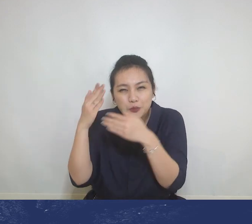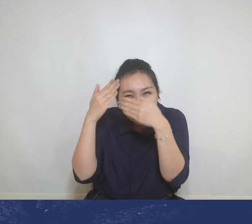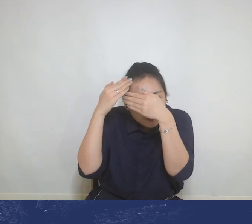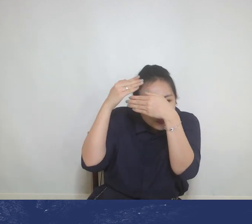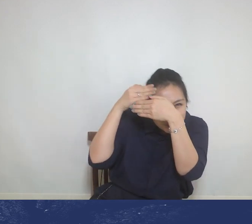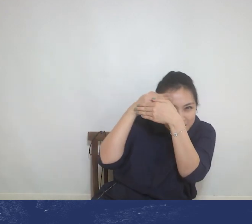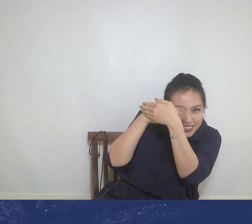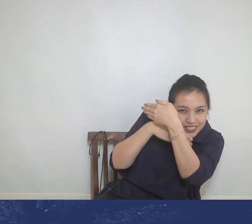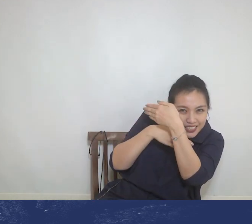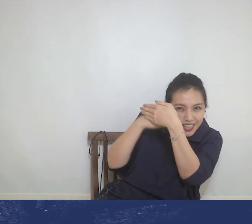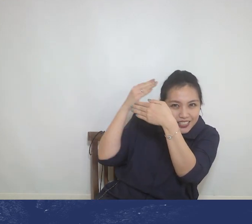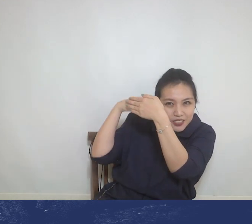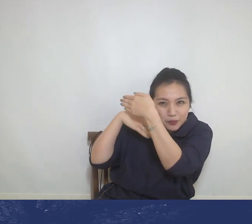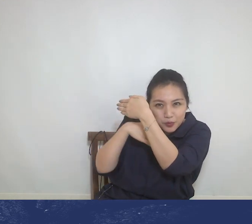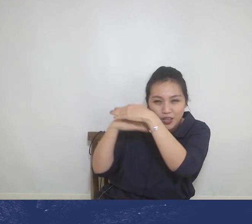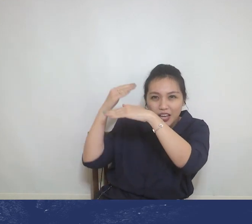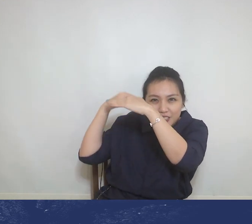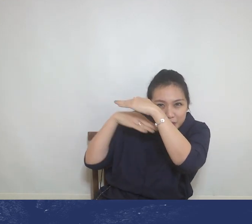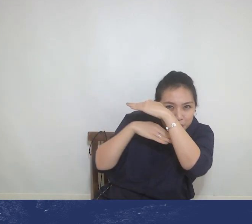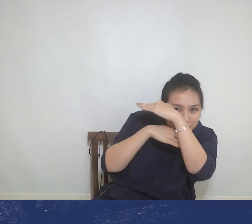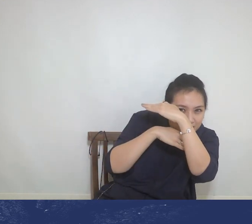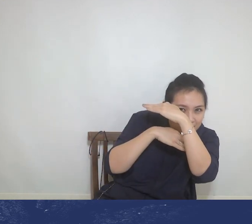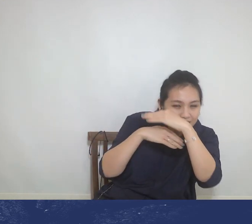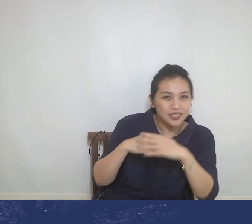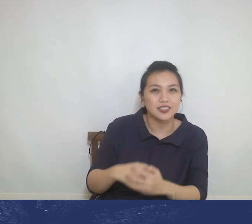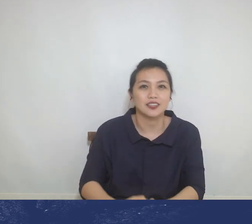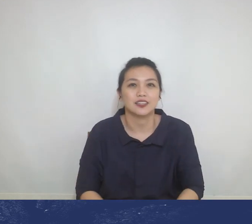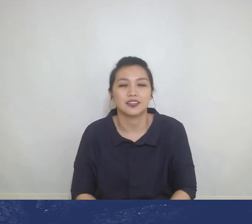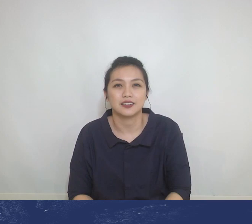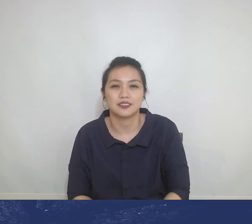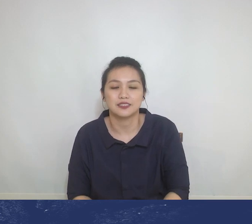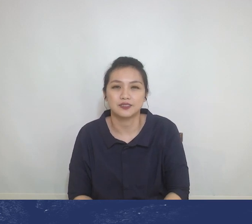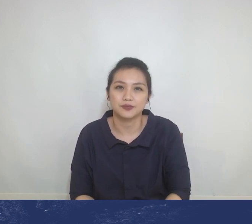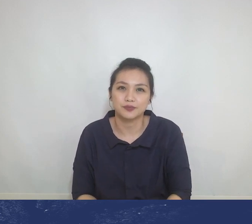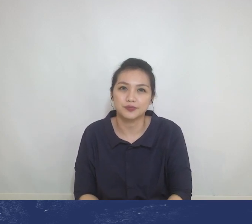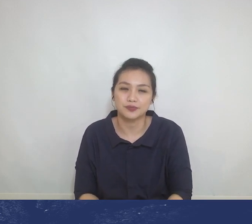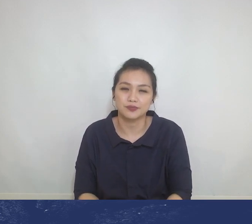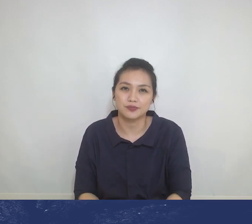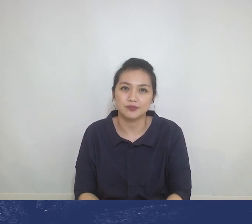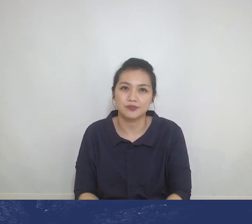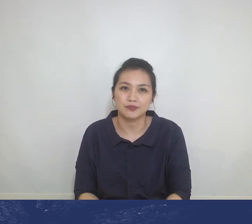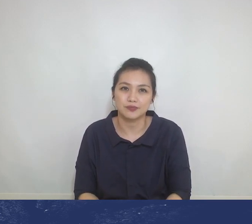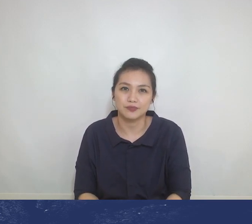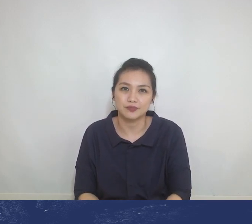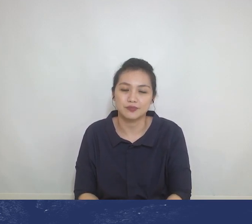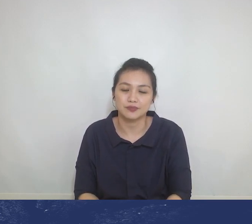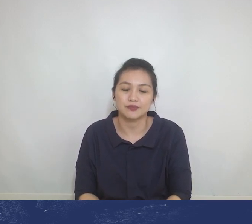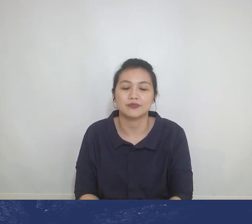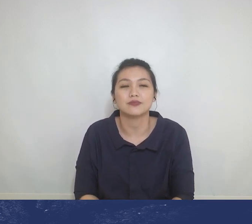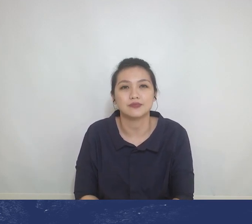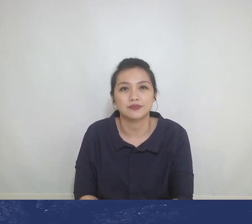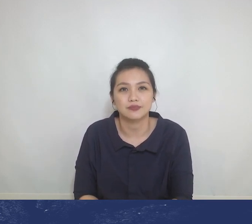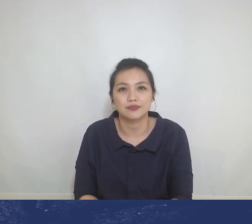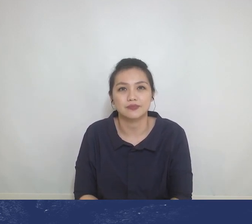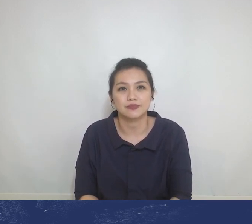di belakang ternaknya. Dan dia sembunyi, bahkan sembunyi di depan istri dan anaknya. Dia sembunyi di belakang